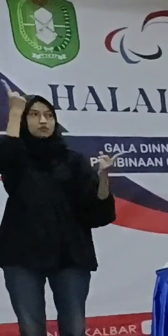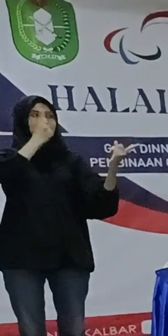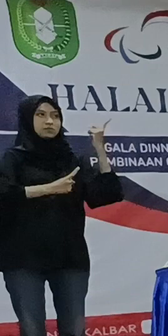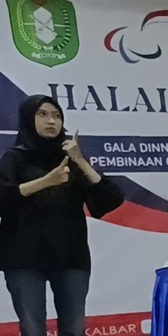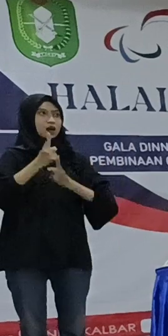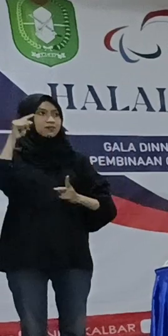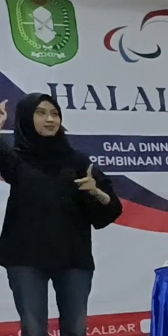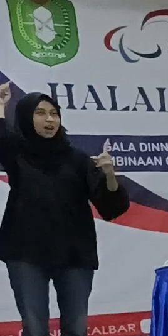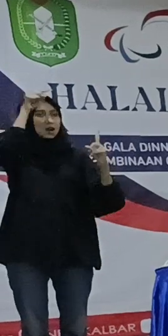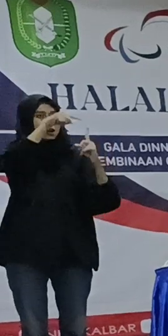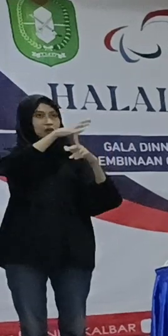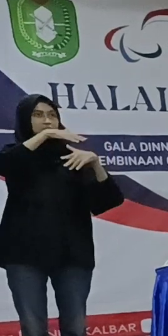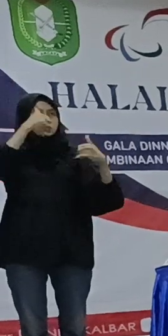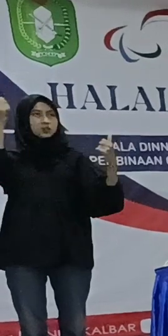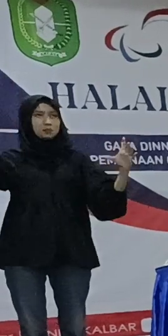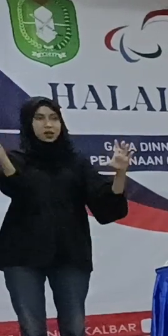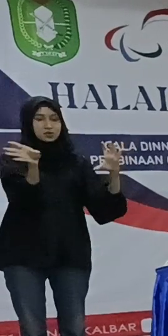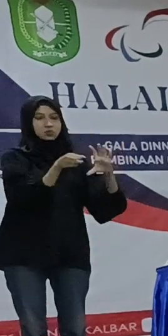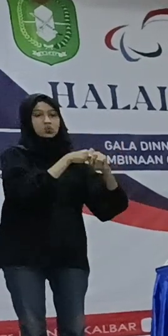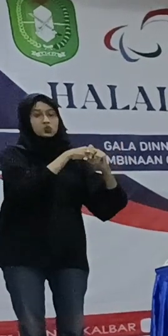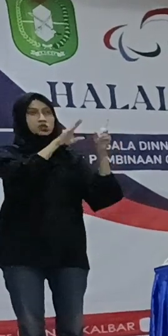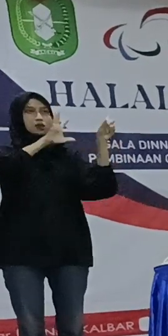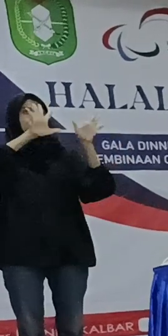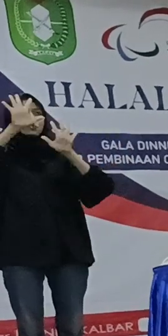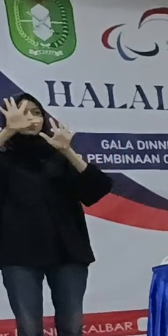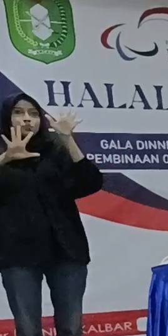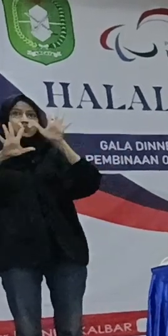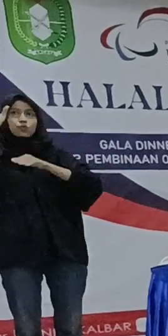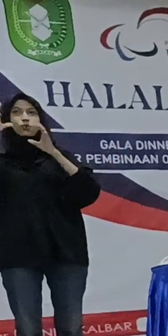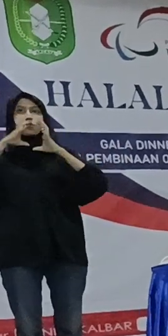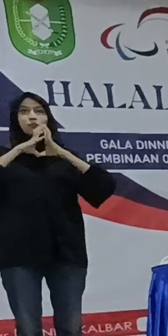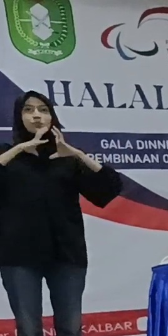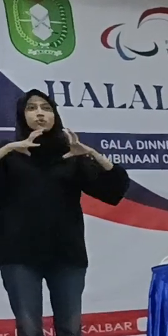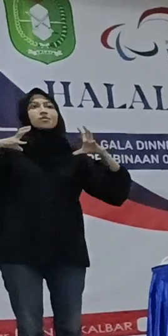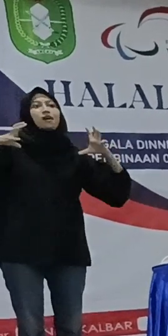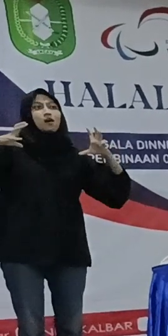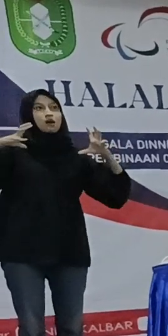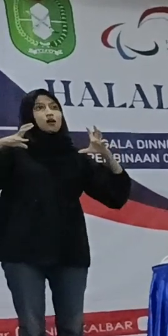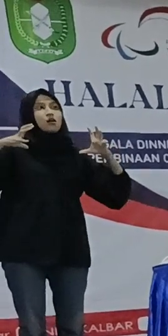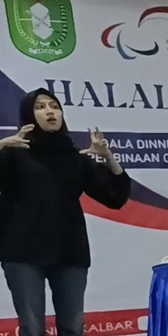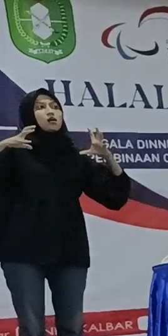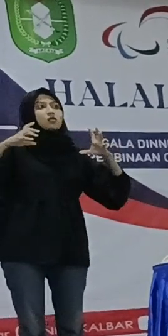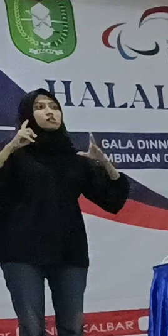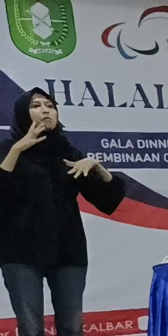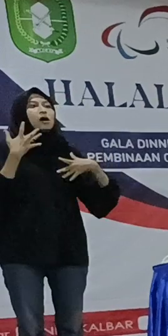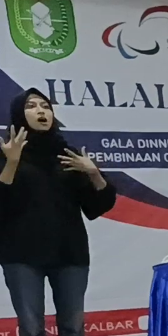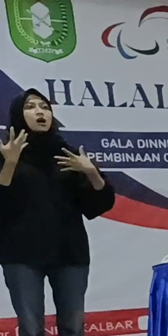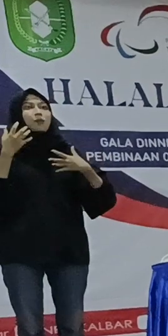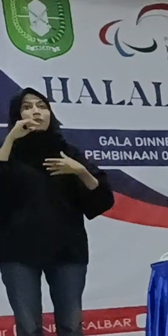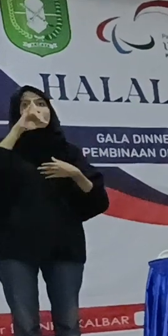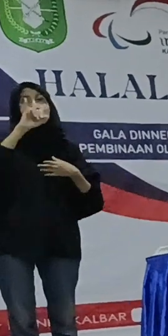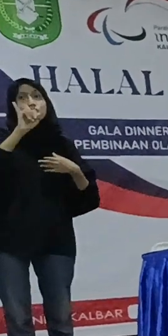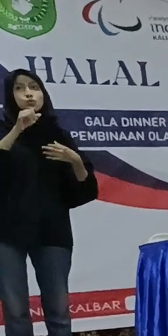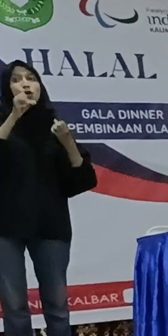besar. Dan memang seluruh atlet yang dikirim seluruh Indonesia sama, hanya